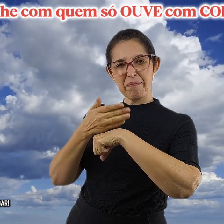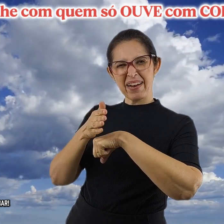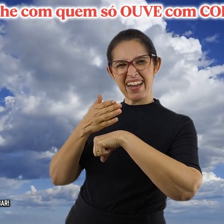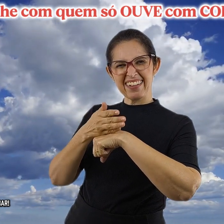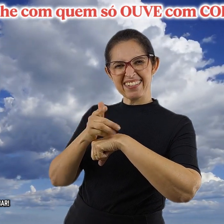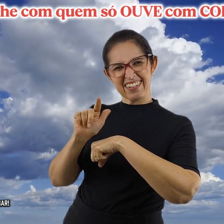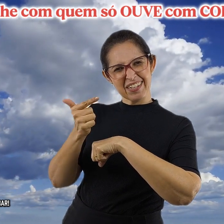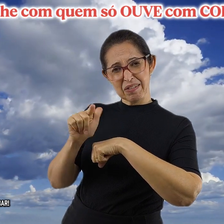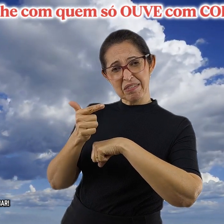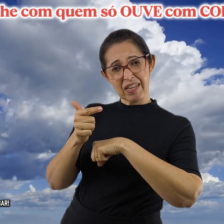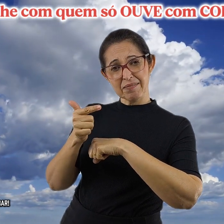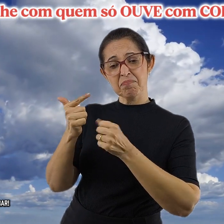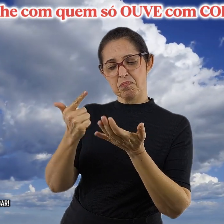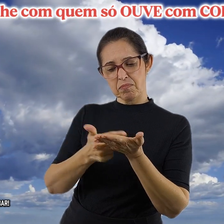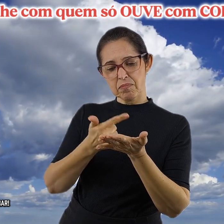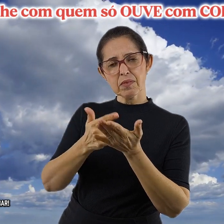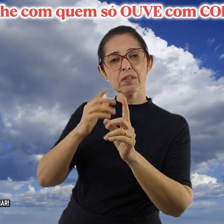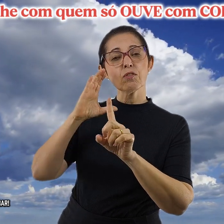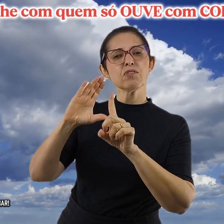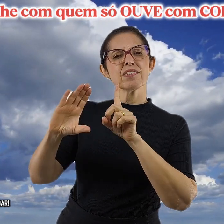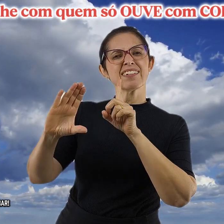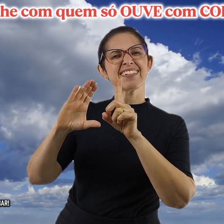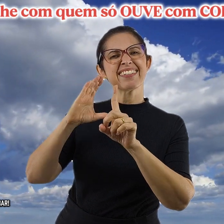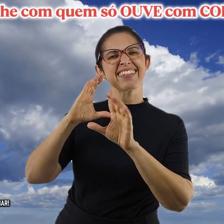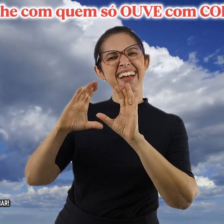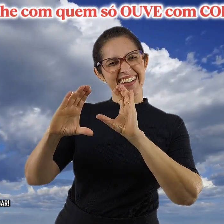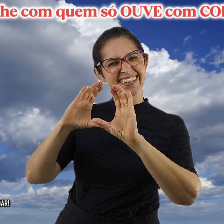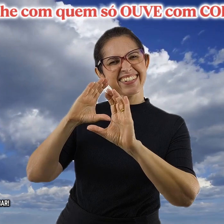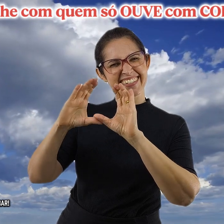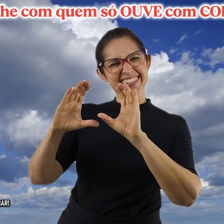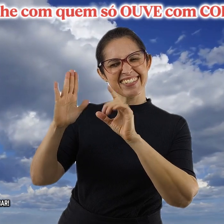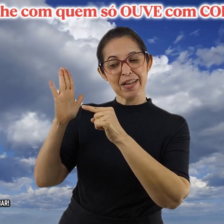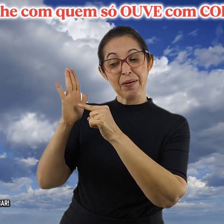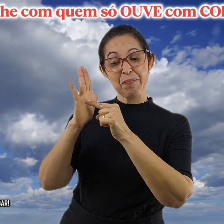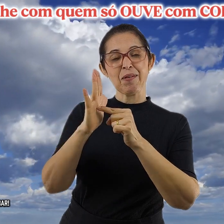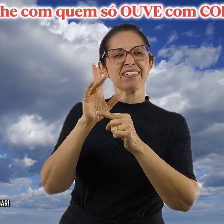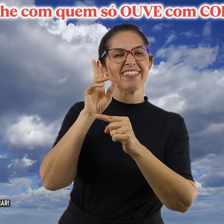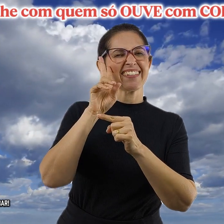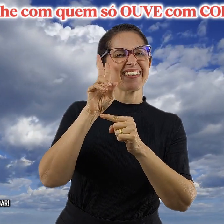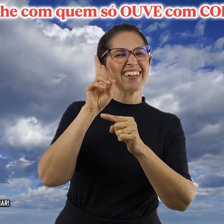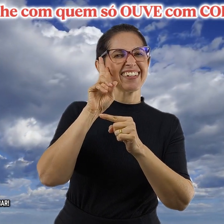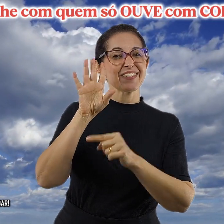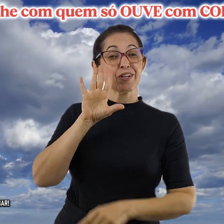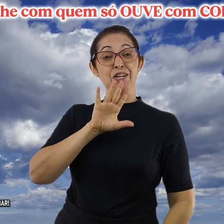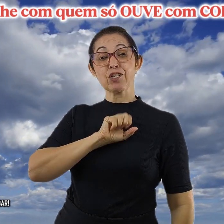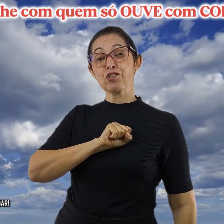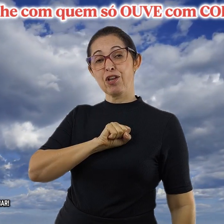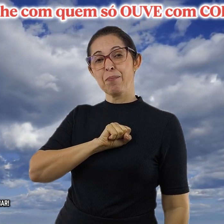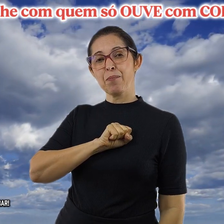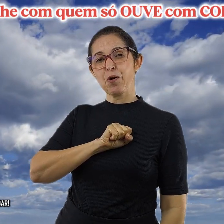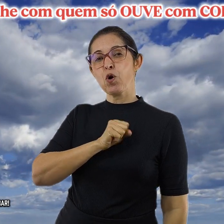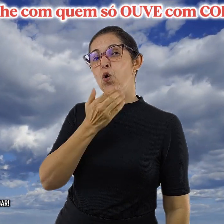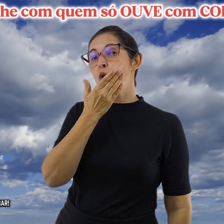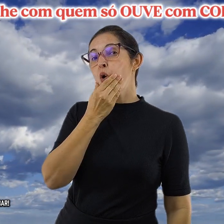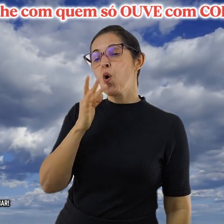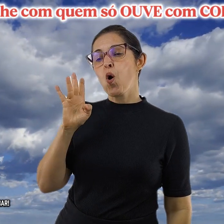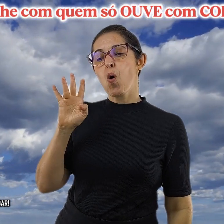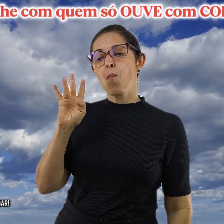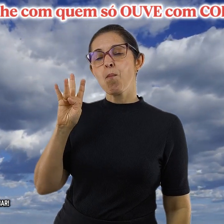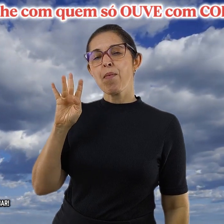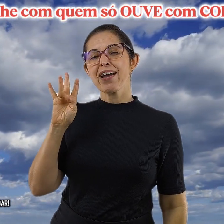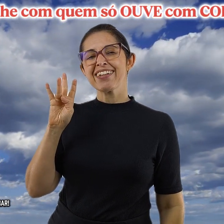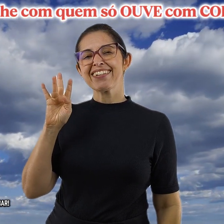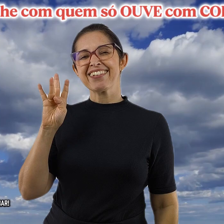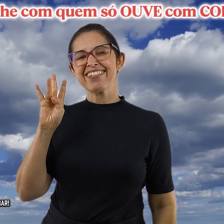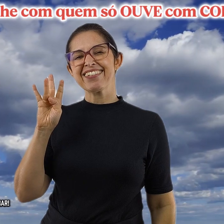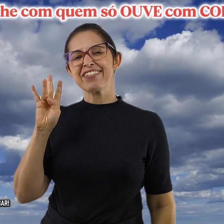Cantares é isso, né? O livro de Cantares é uma história de amor, de um noivo apaixonado